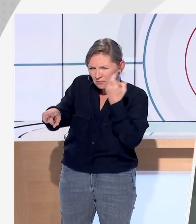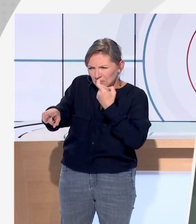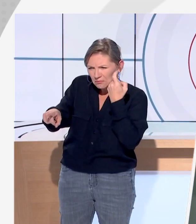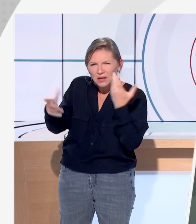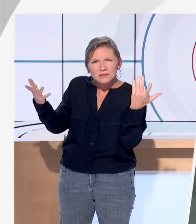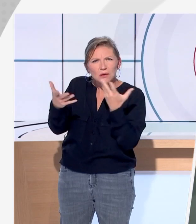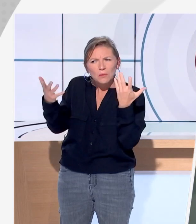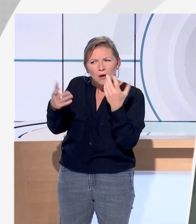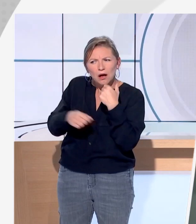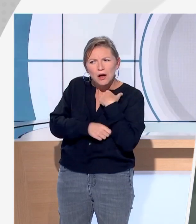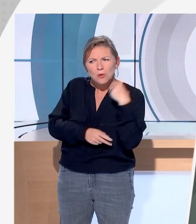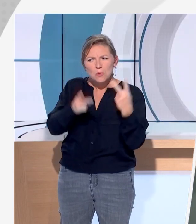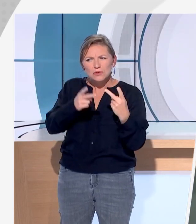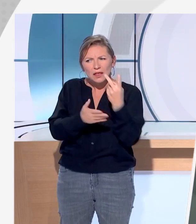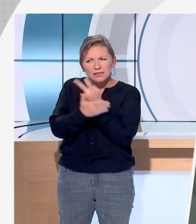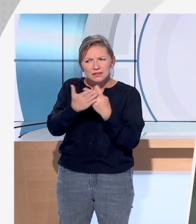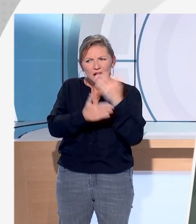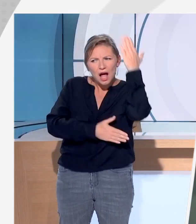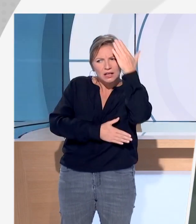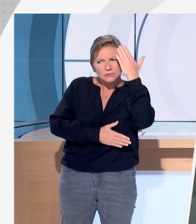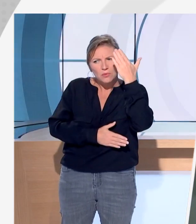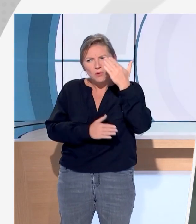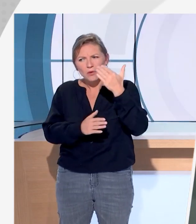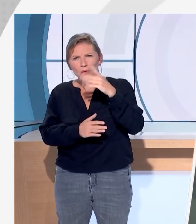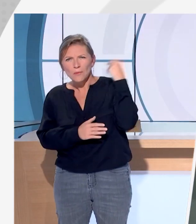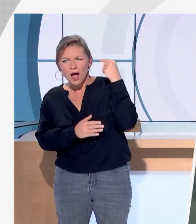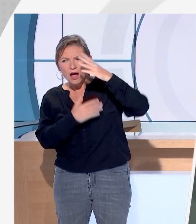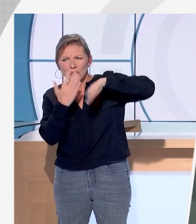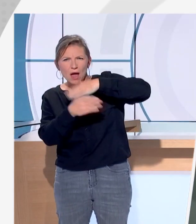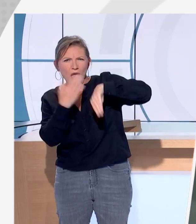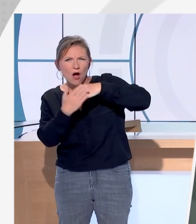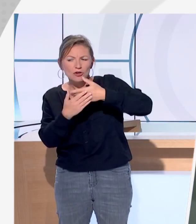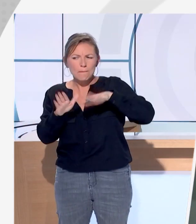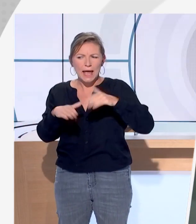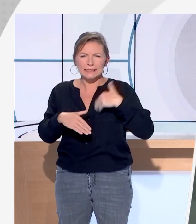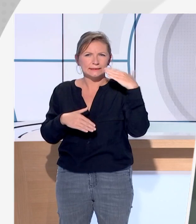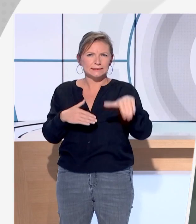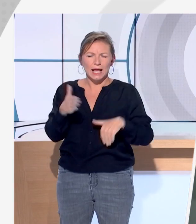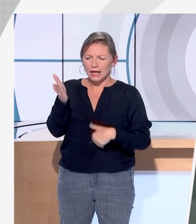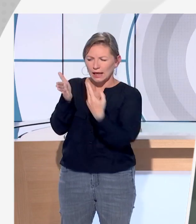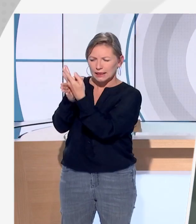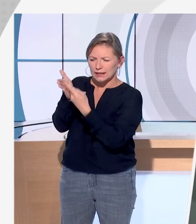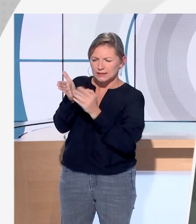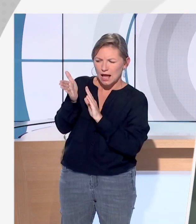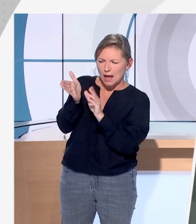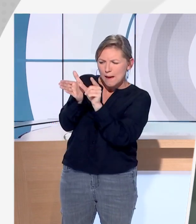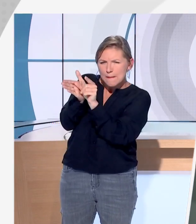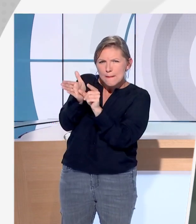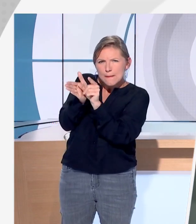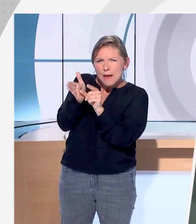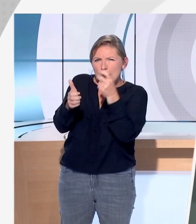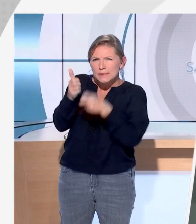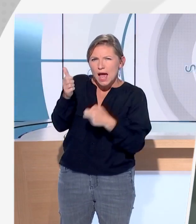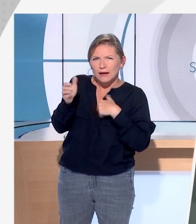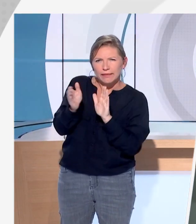que peut-être c'était un anthropomorphe, mais ils savaient c'est sûr qu'il y avait sous cette couche, qu'il y avait préalablement cette couche, qu'il y avait